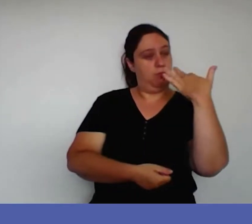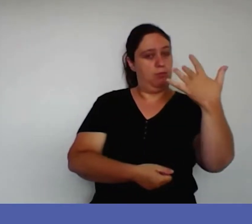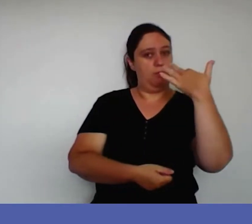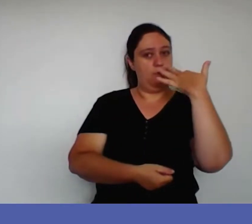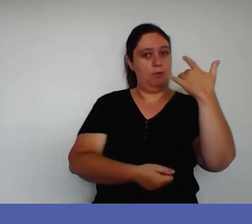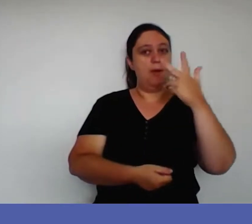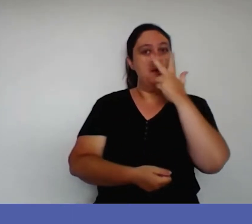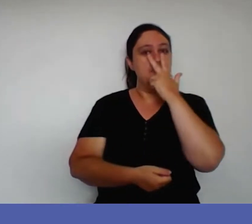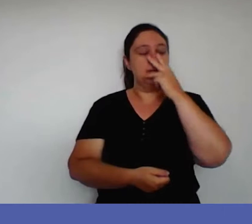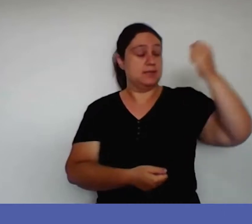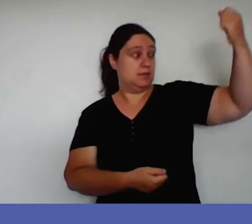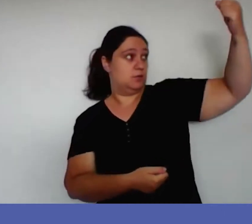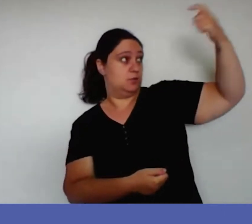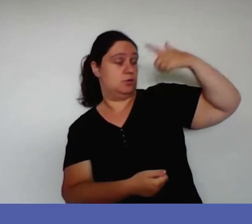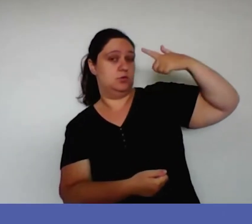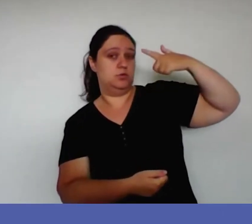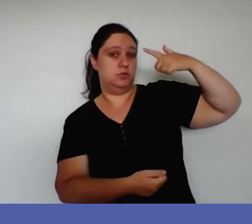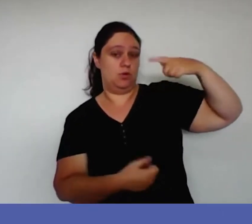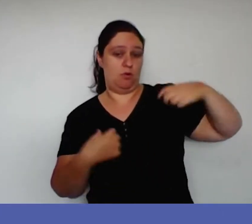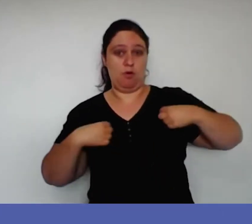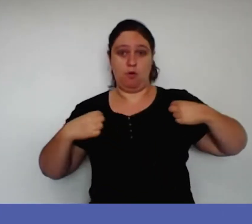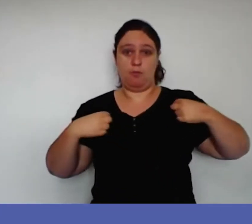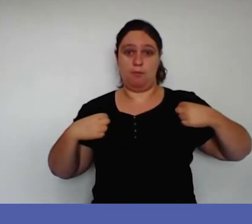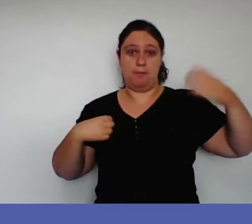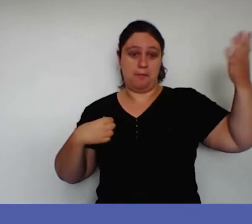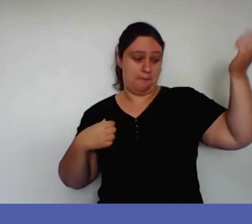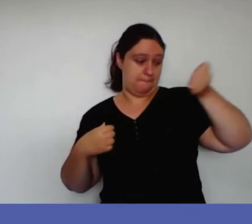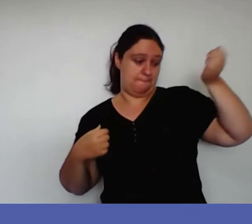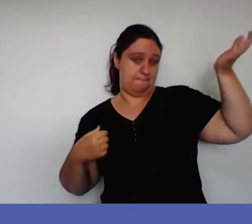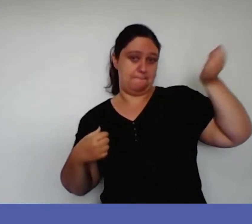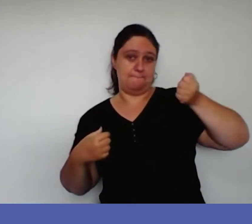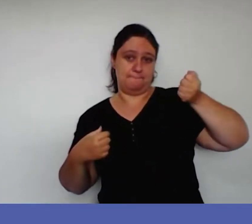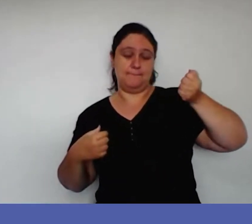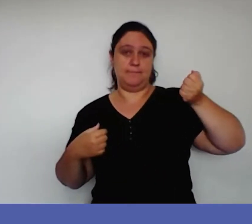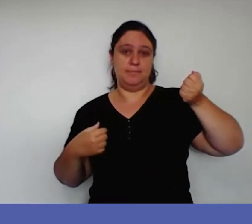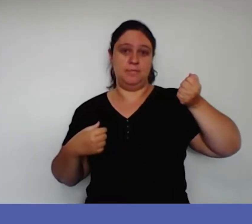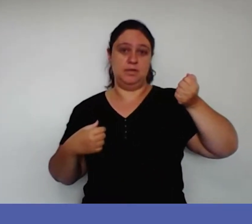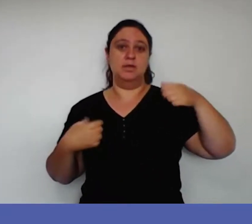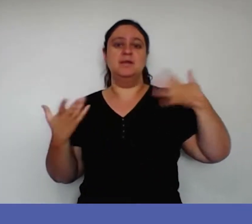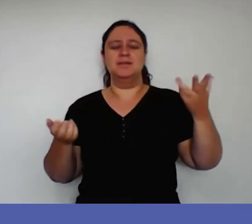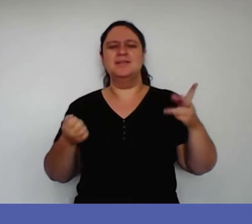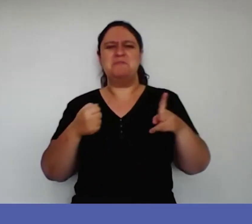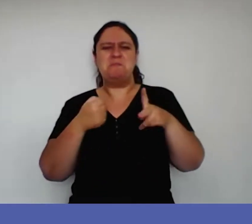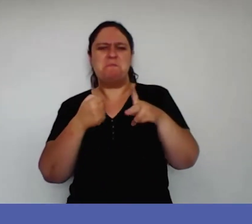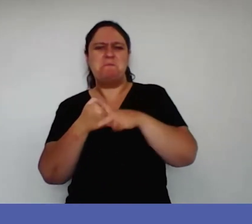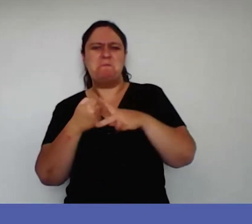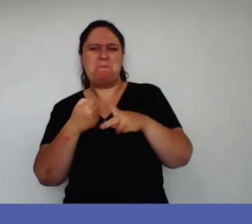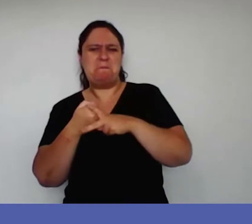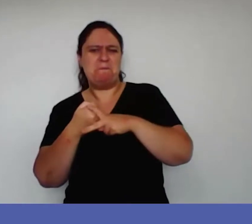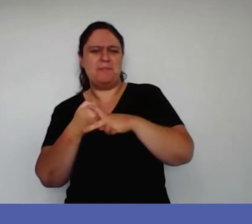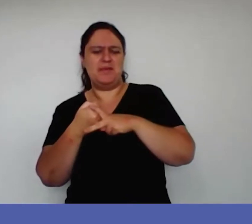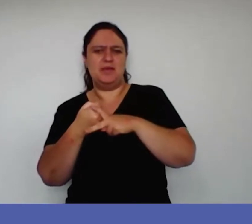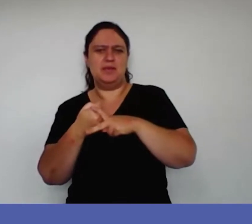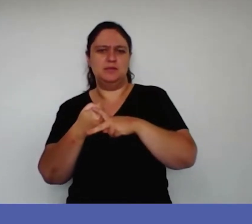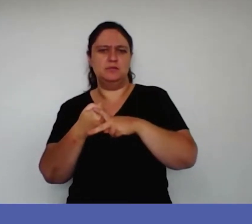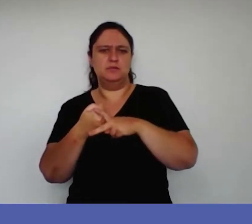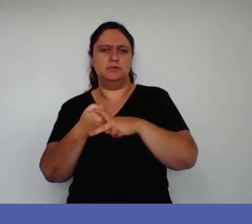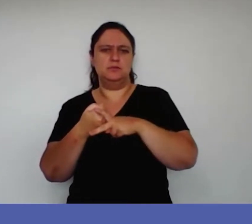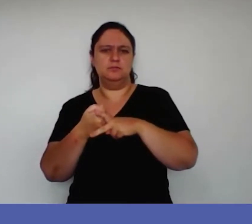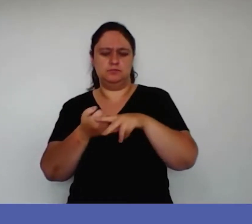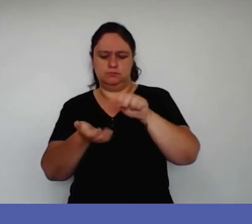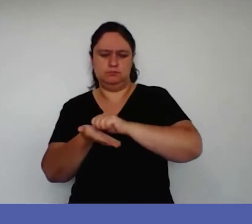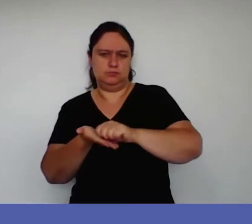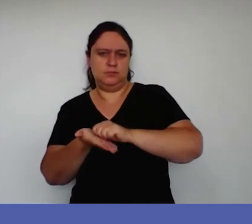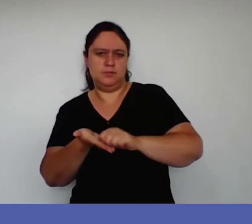suas vestes ficaram brancas, e Pedro na sua segunda epístola, apóstolo Pedro na sua